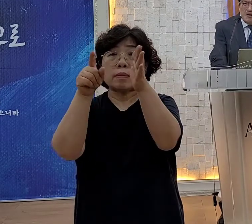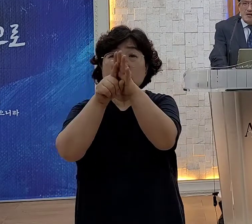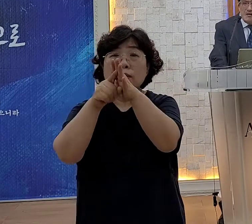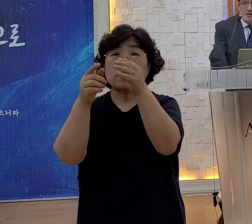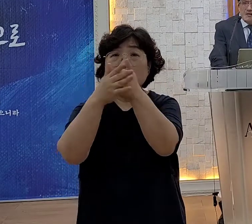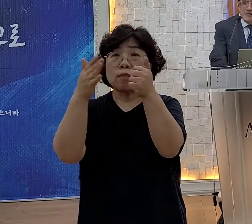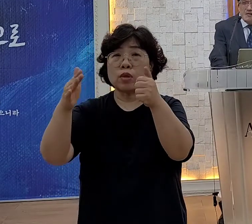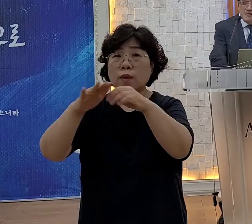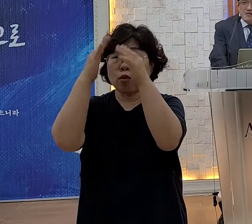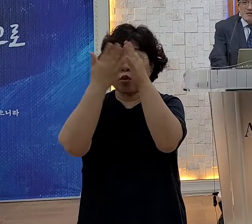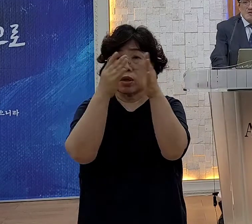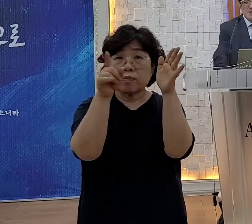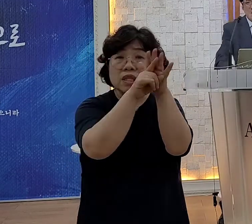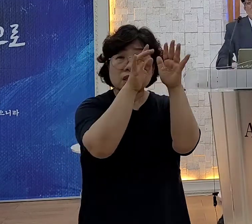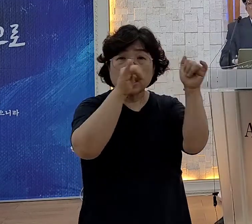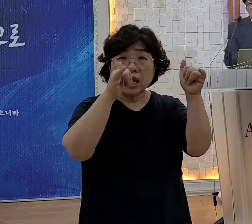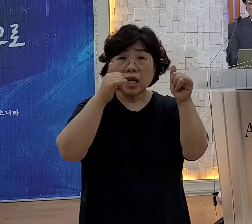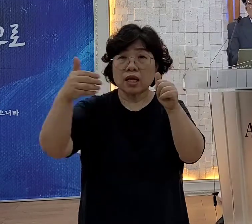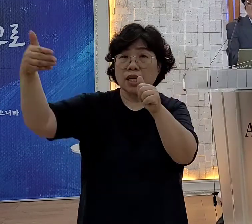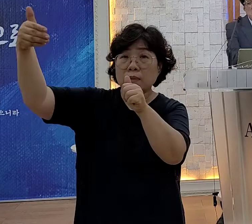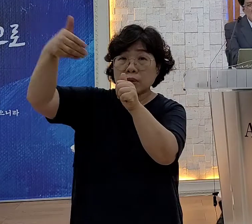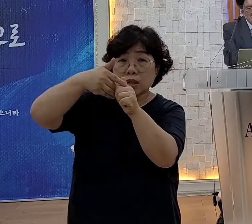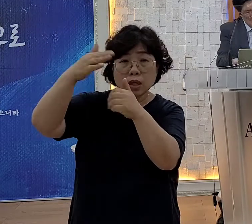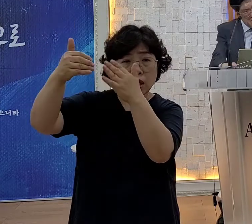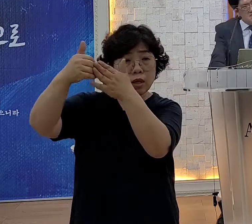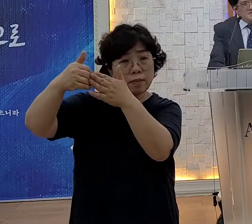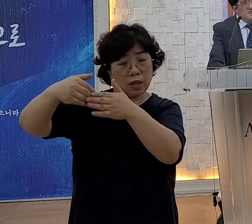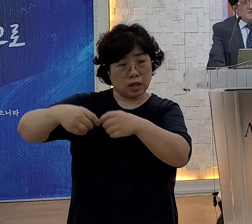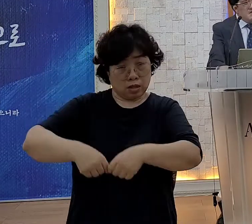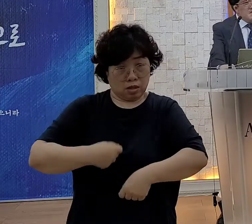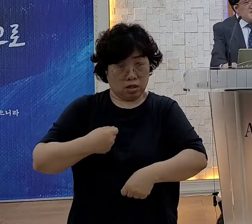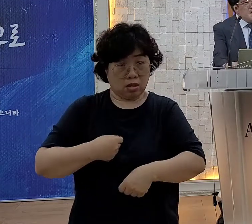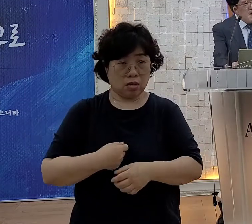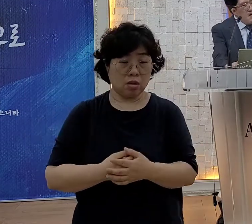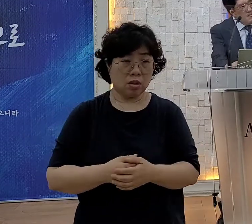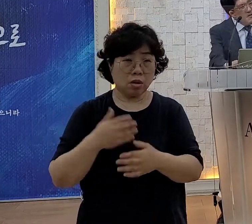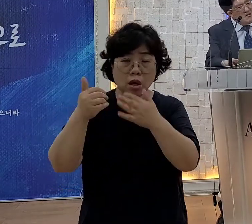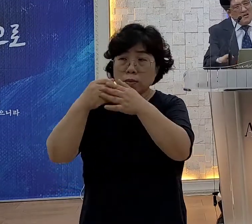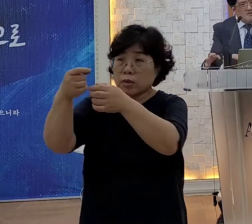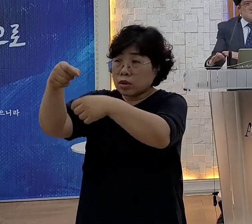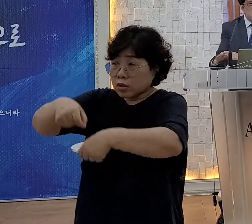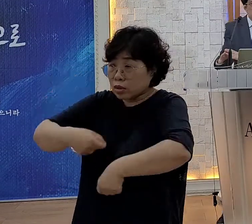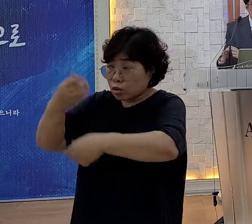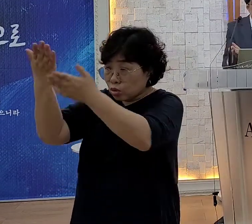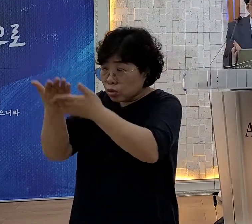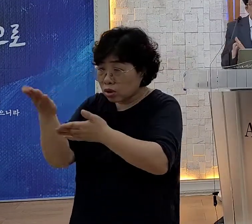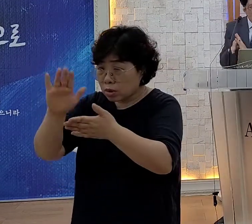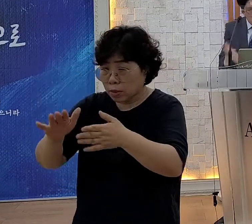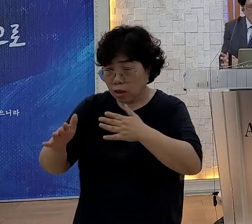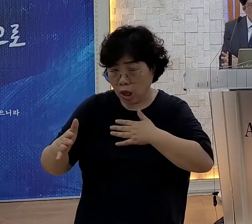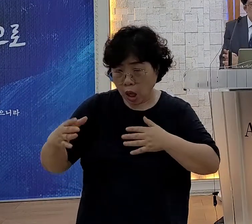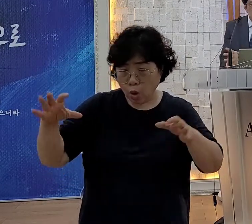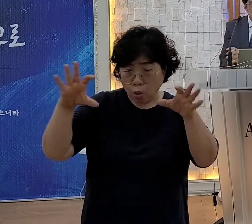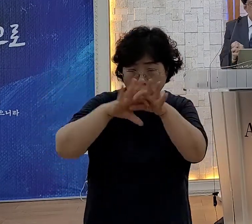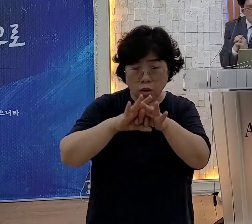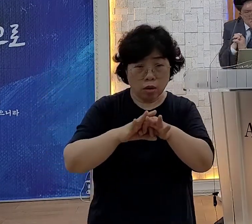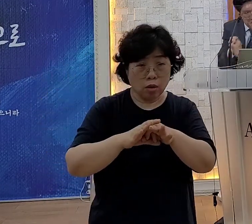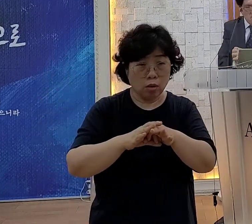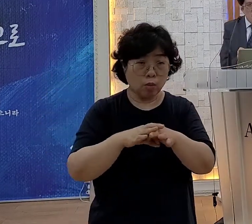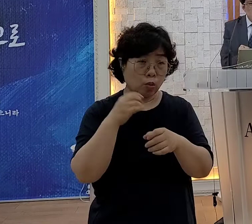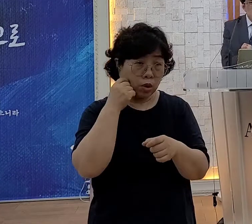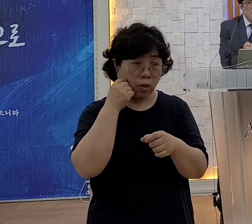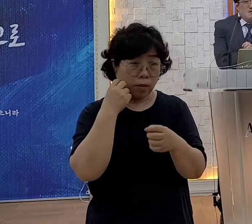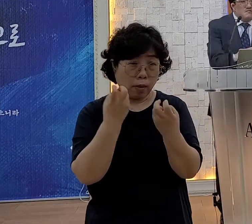의다. 그러니까 우리가 우리 힘으로는 이 하나님의 의에 이룰 수 있는 방법도 없고